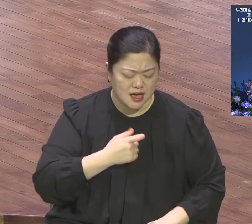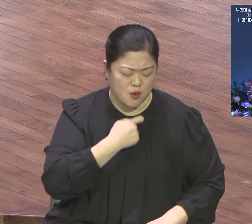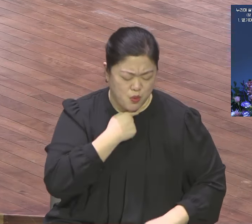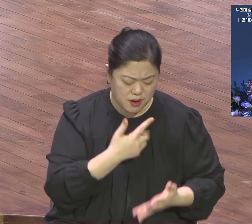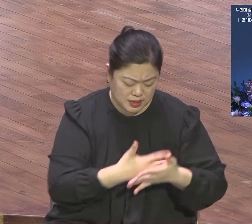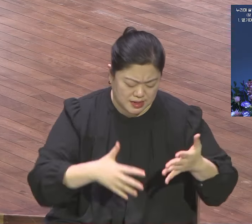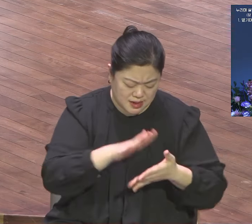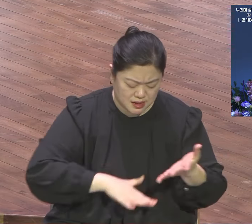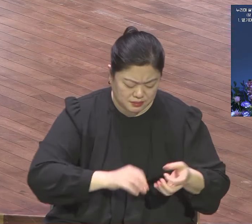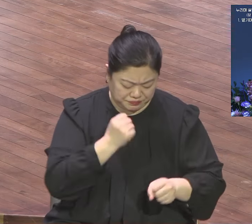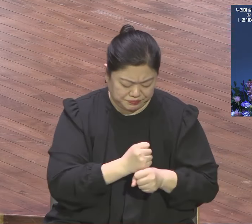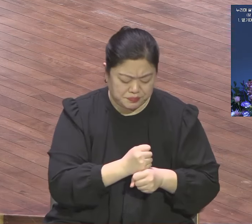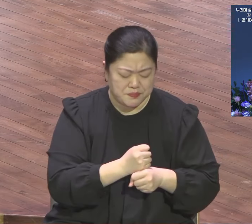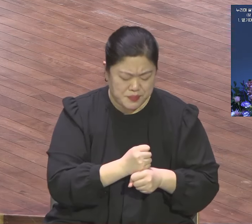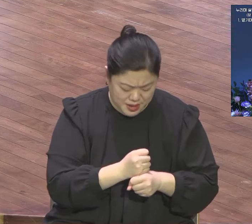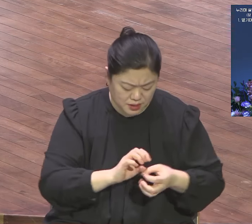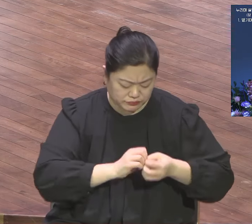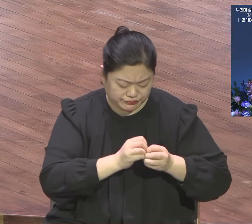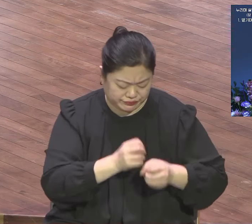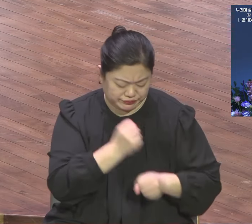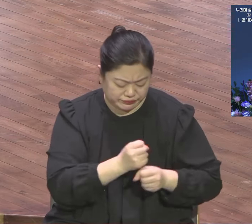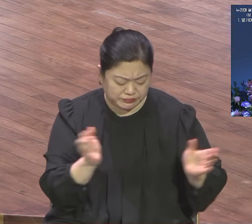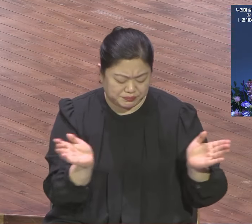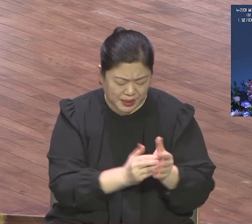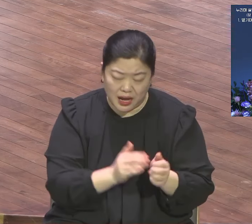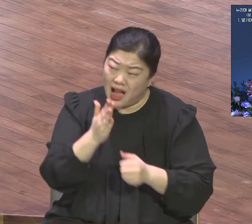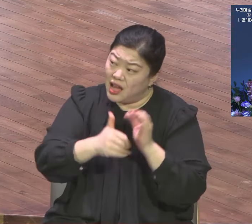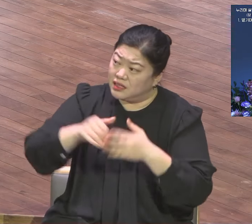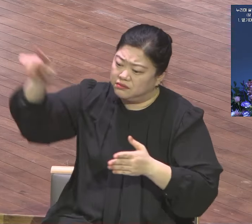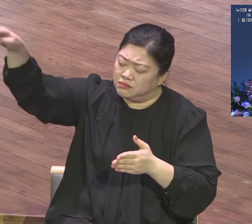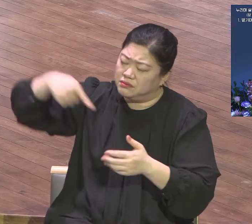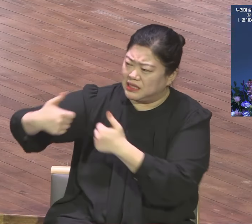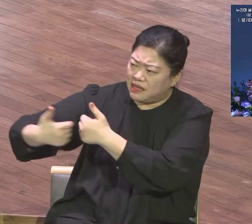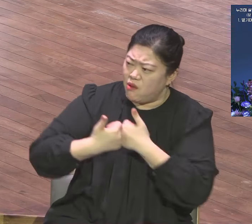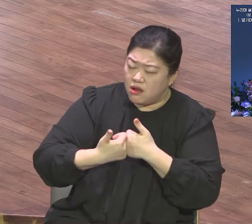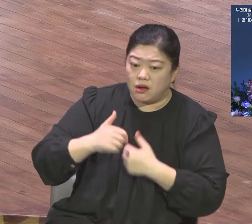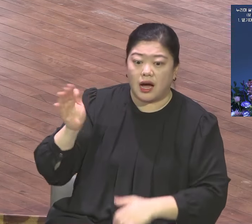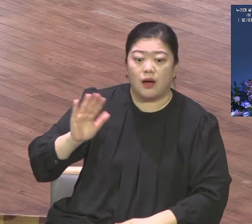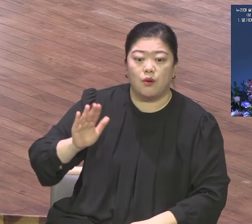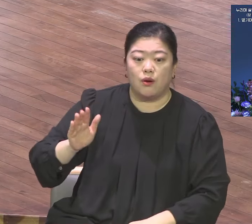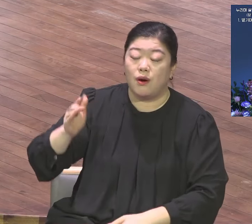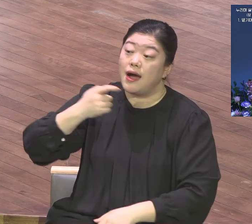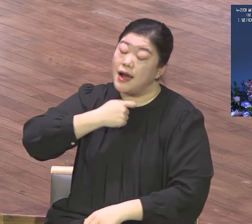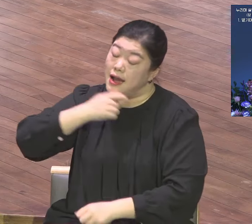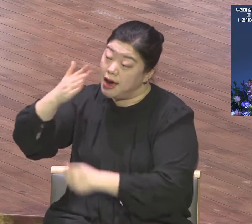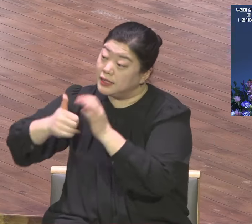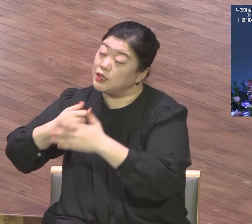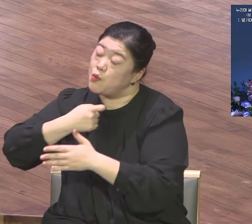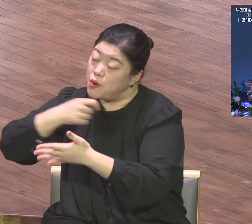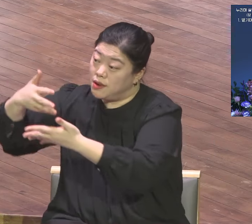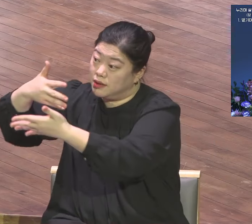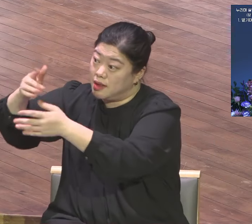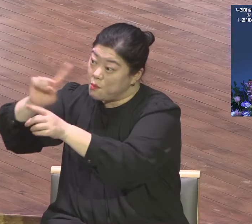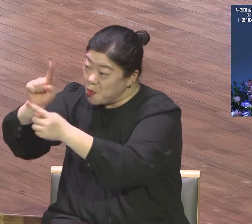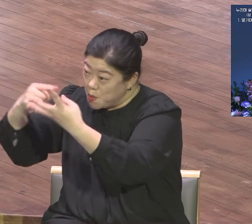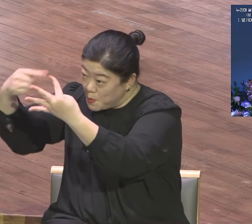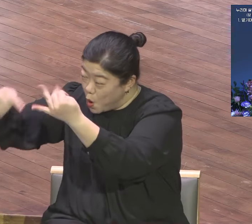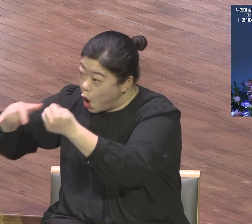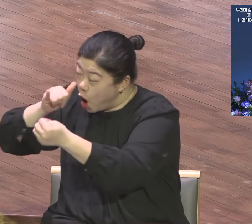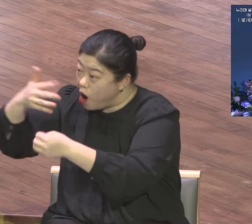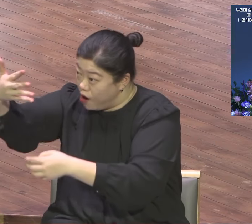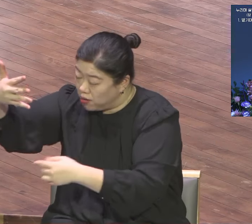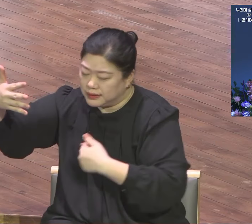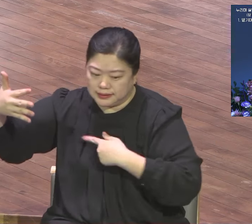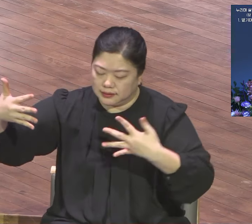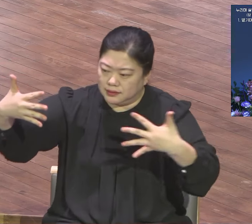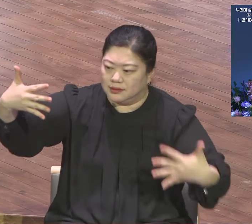돼요. 강단에 선포되면 고집 필요 이유 없습니다. 아이고 강단 나는 나 그걸 해보세요. 어떤